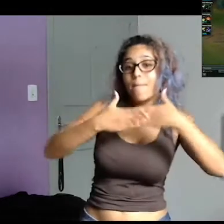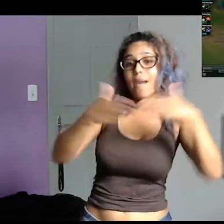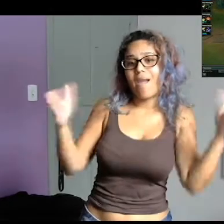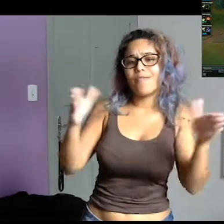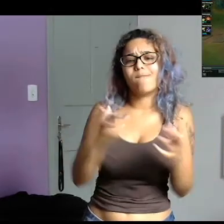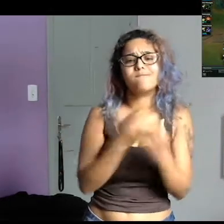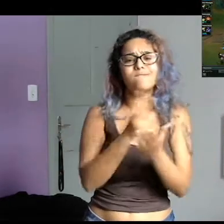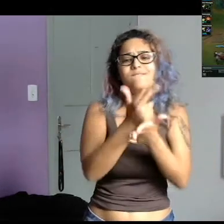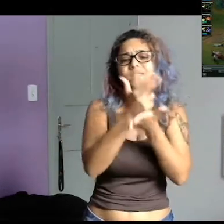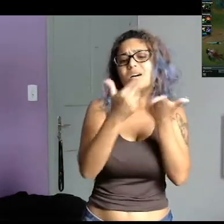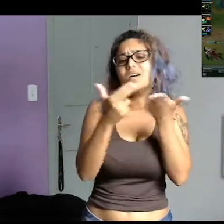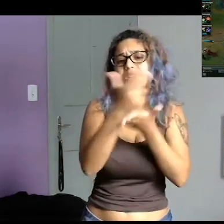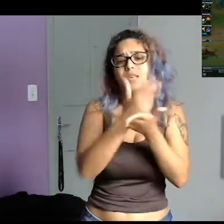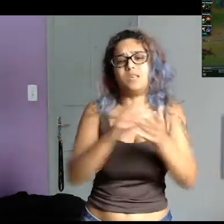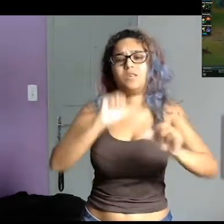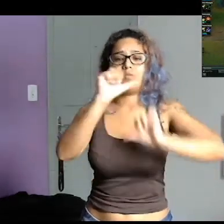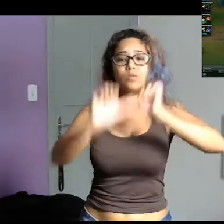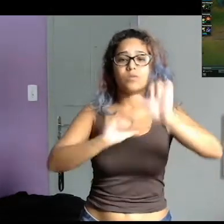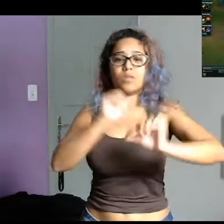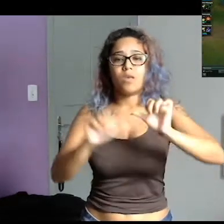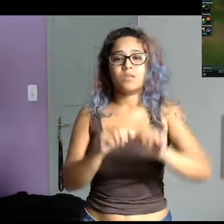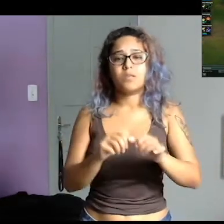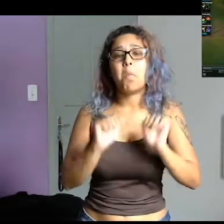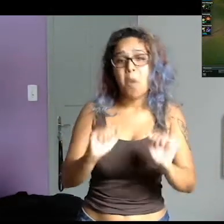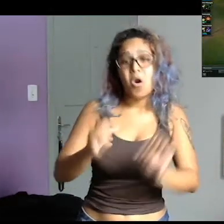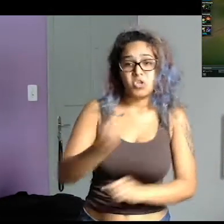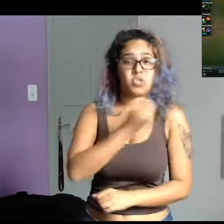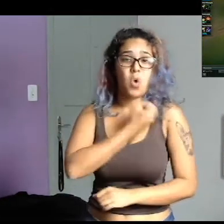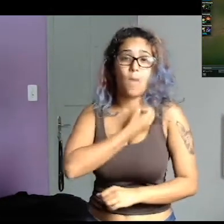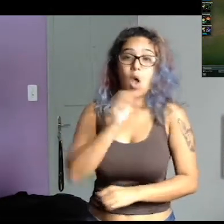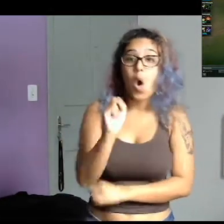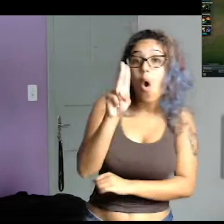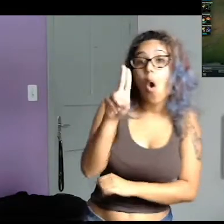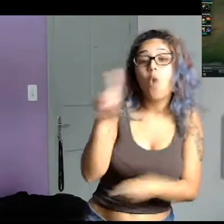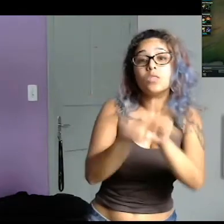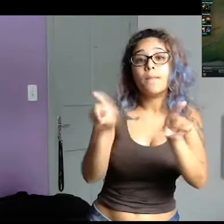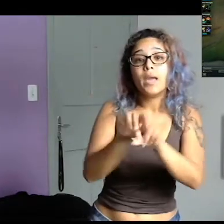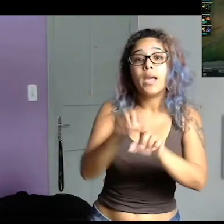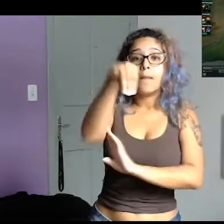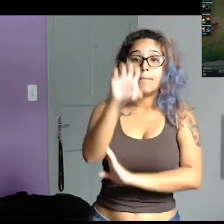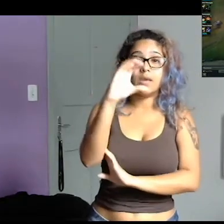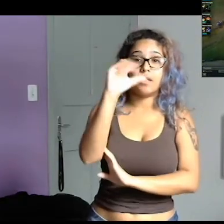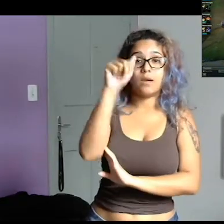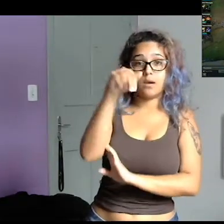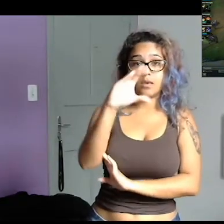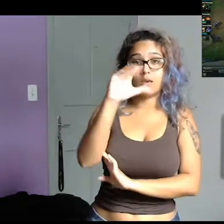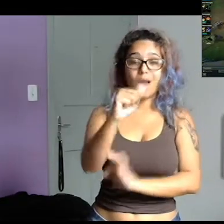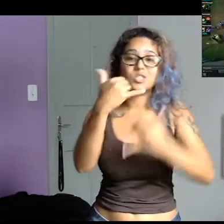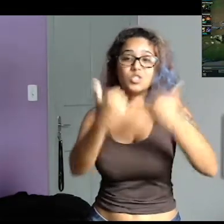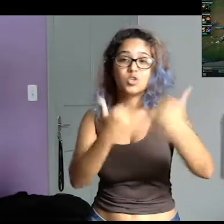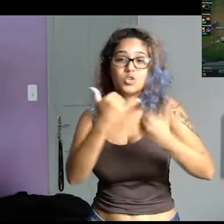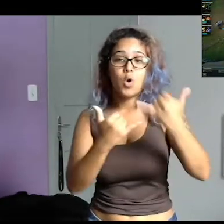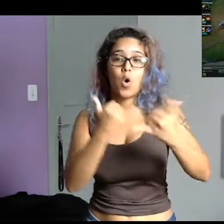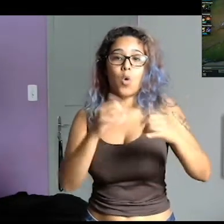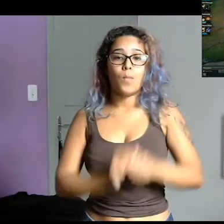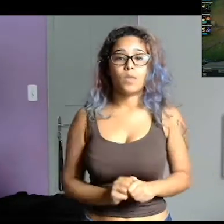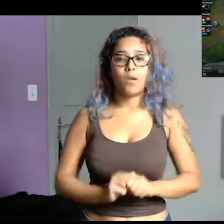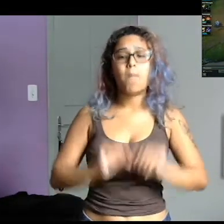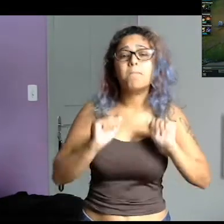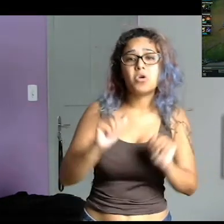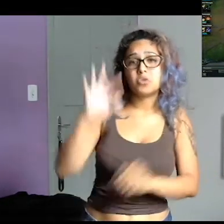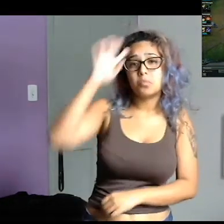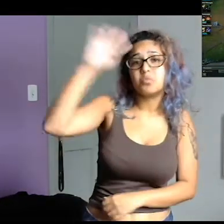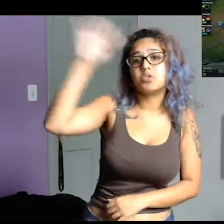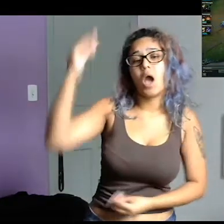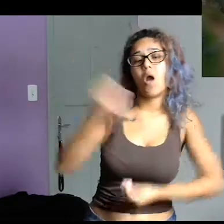necessário. Então a gente tá aberto sim a fazer diversas alterações, seja em números ou seja até possivelmente em mecânica se algo tá muito